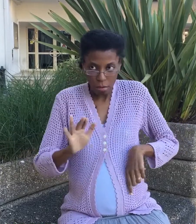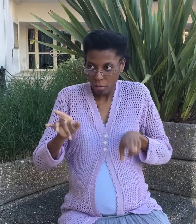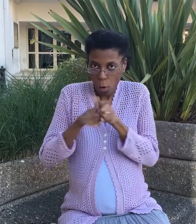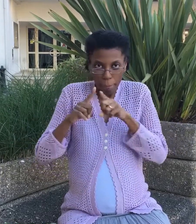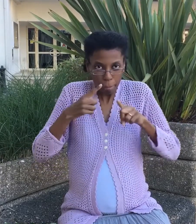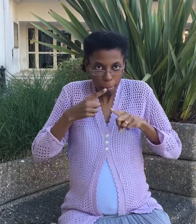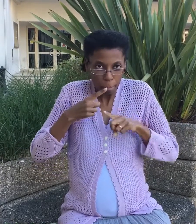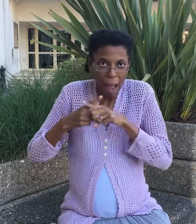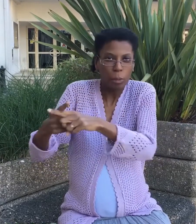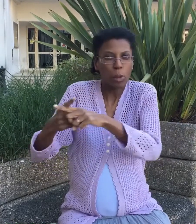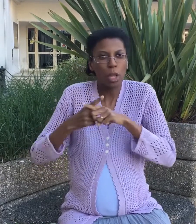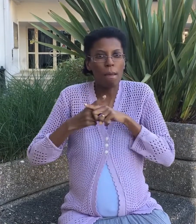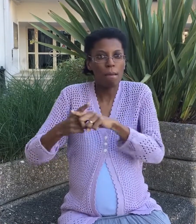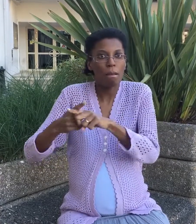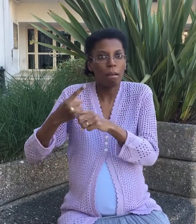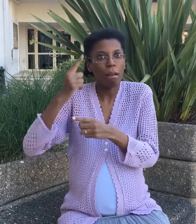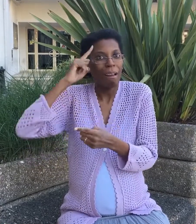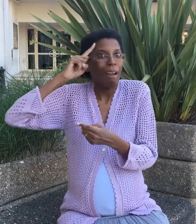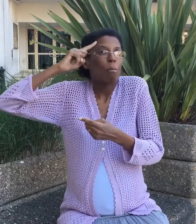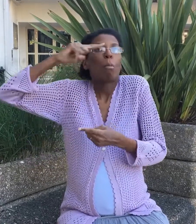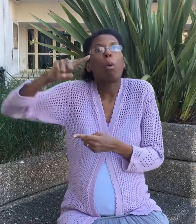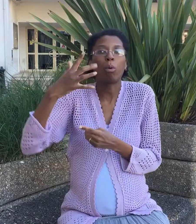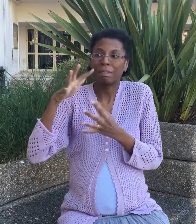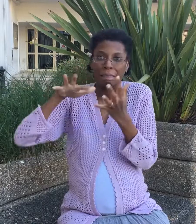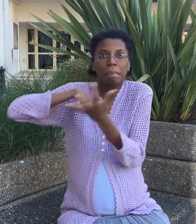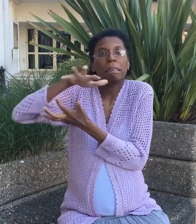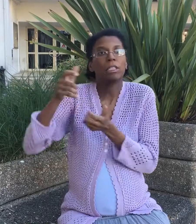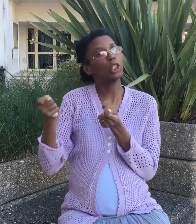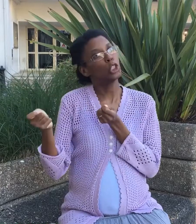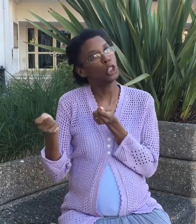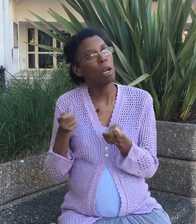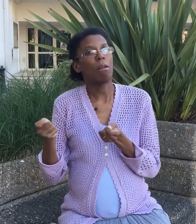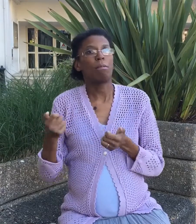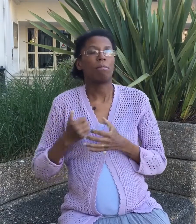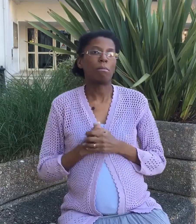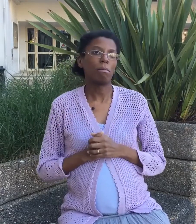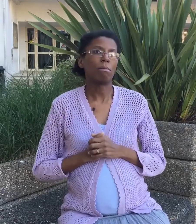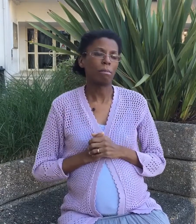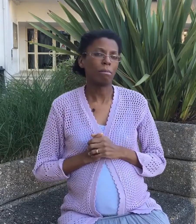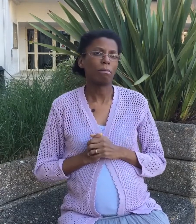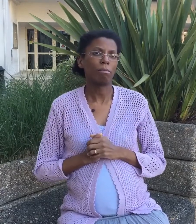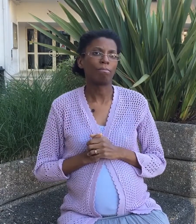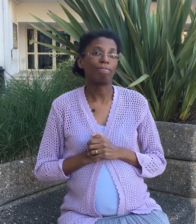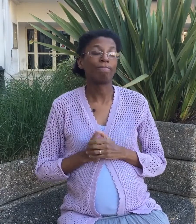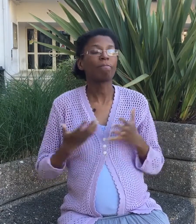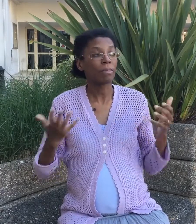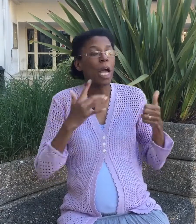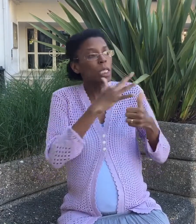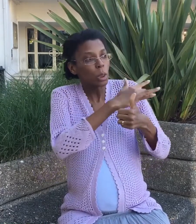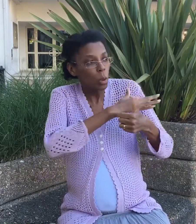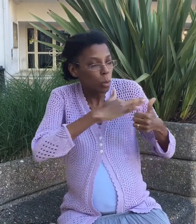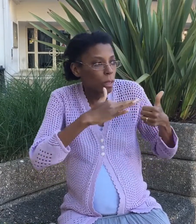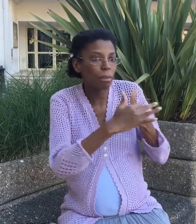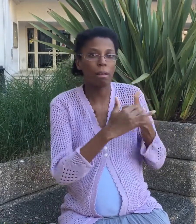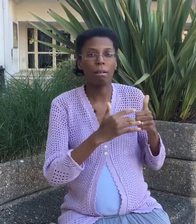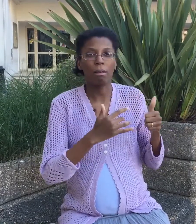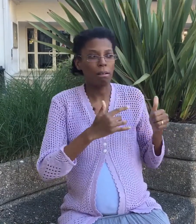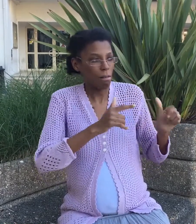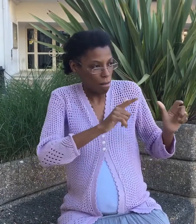collaborer avec les pouvoirs publics pour la gestion de cette crise sanitaire.